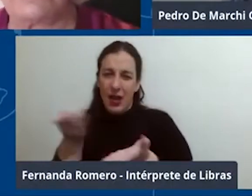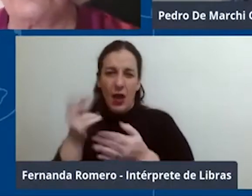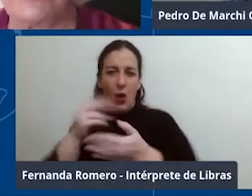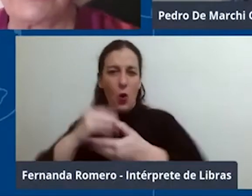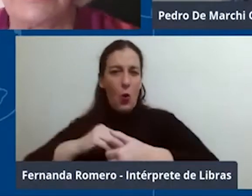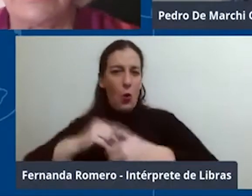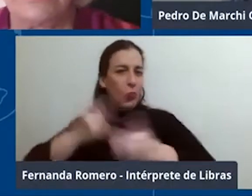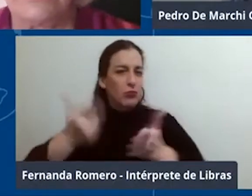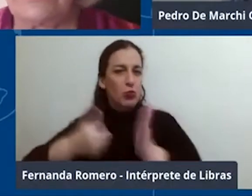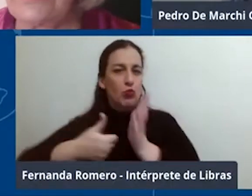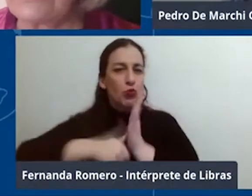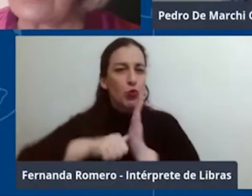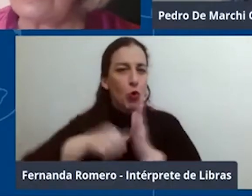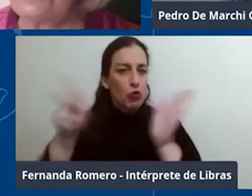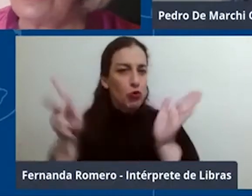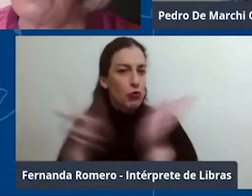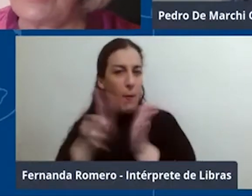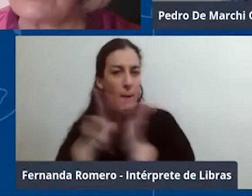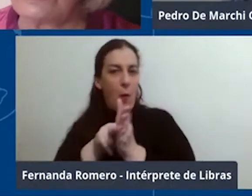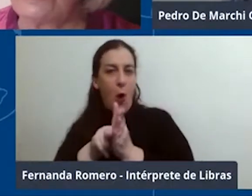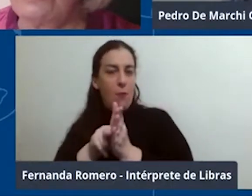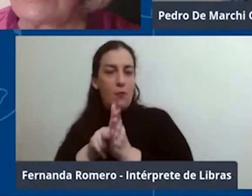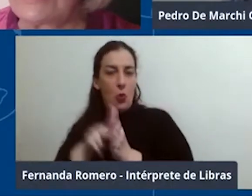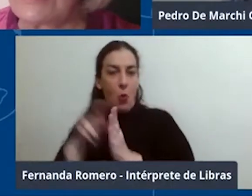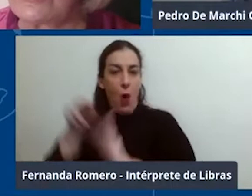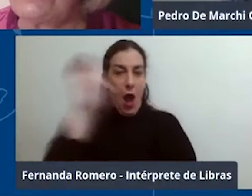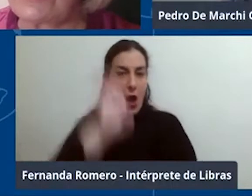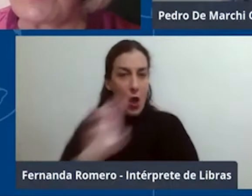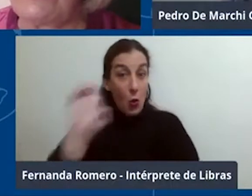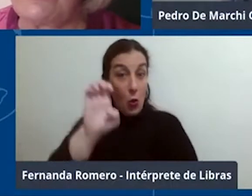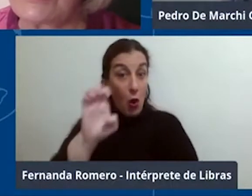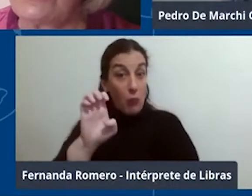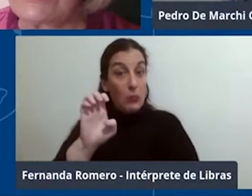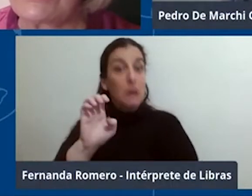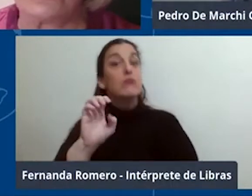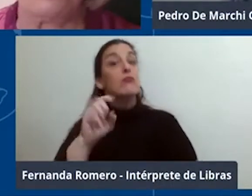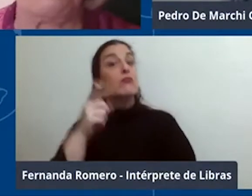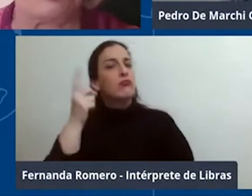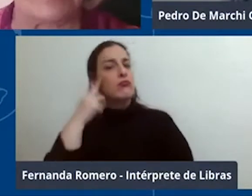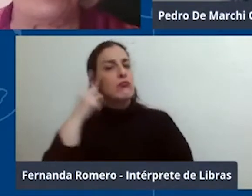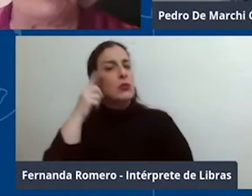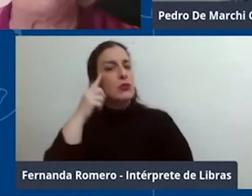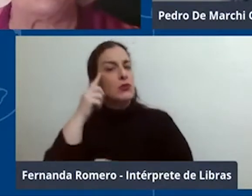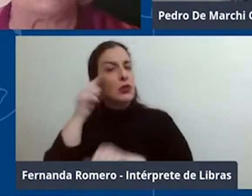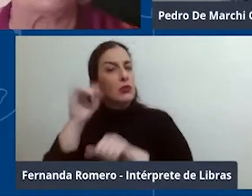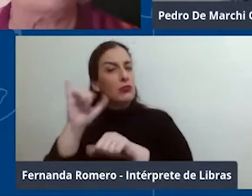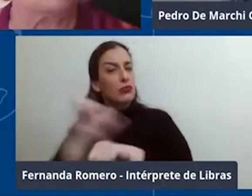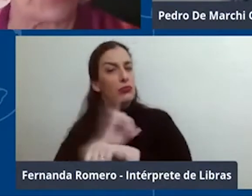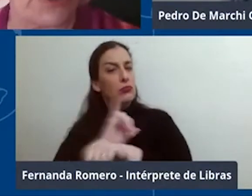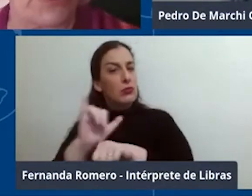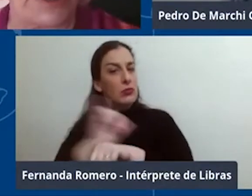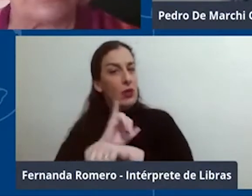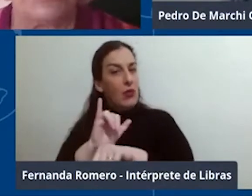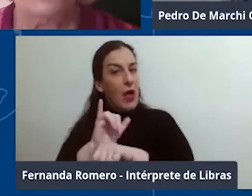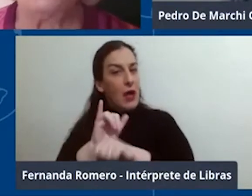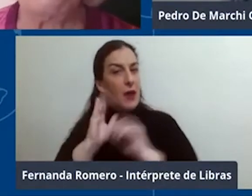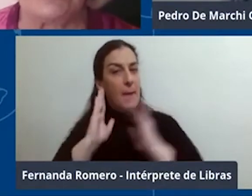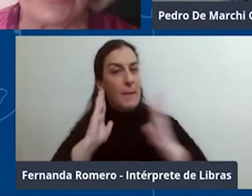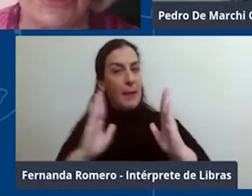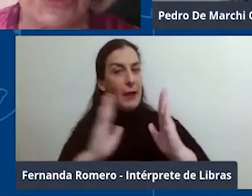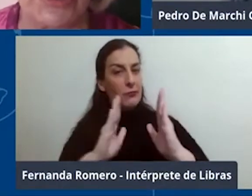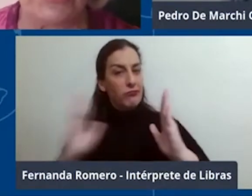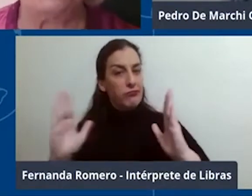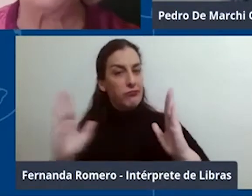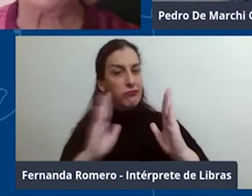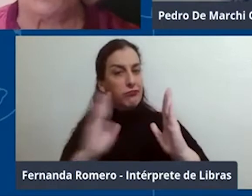chamada Metrovias, estão oferecendo alternativas para fazer um acerto para uma prorrogação por 5 anos. O